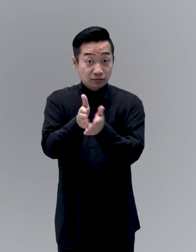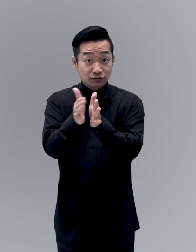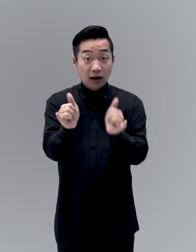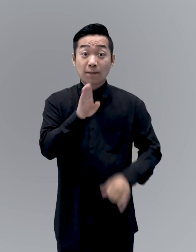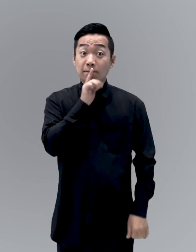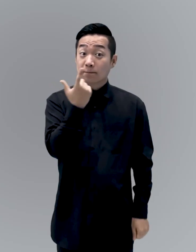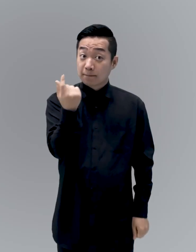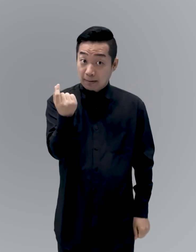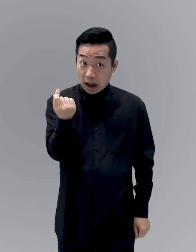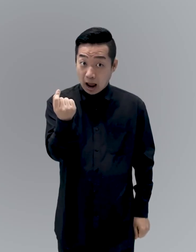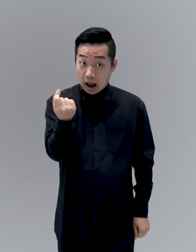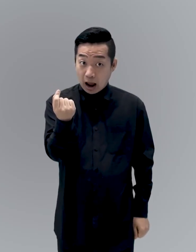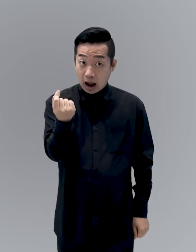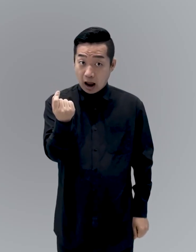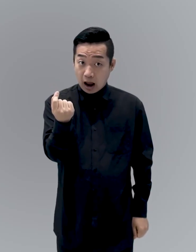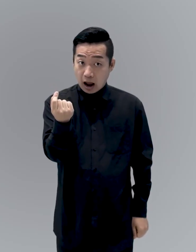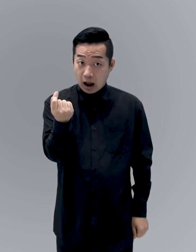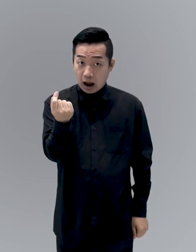피아니스트라는 말이군요.